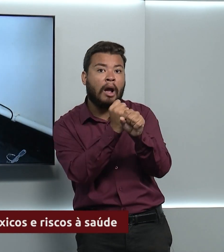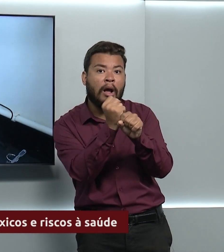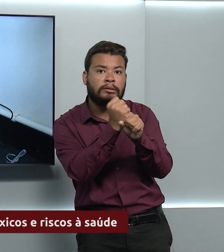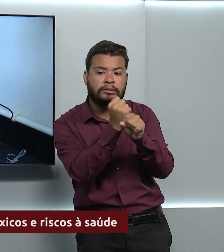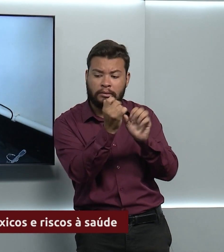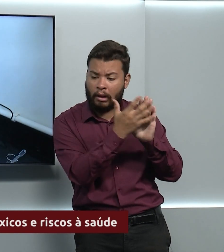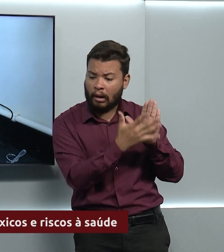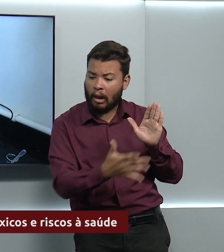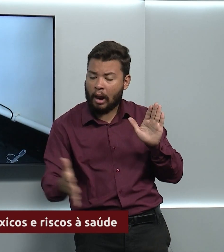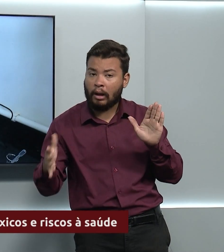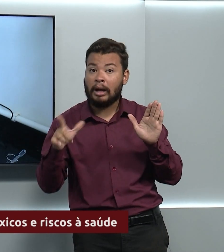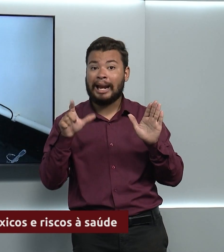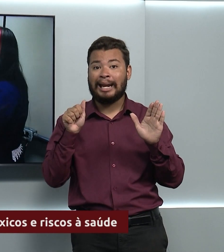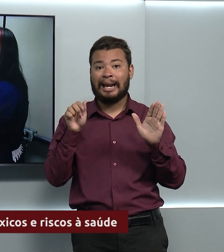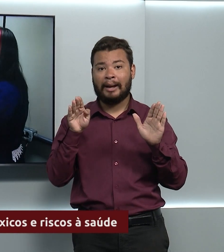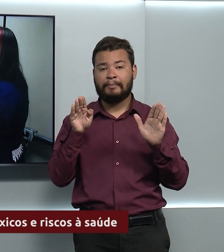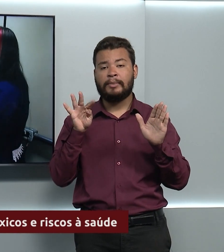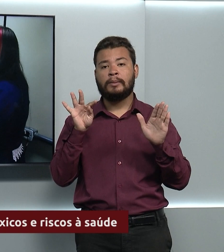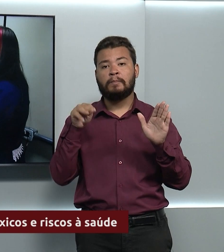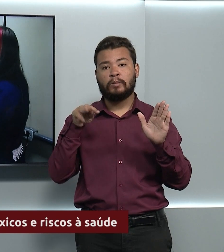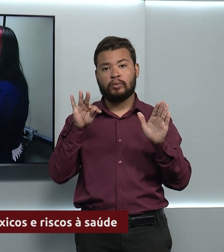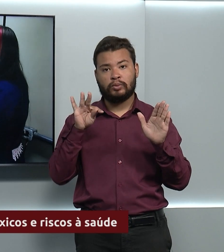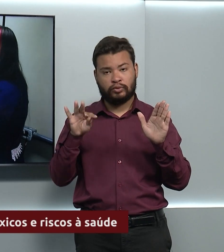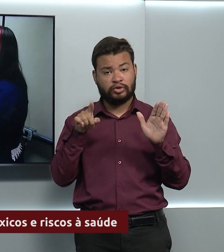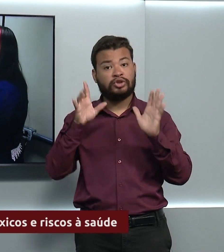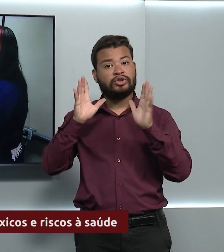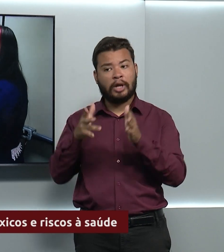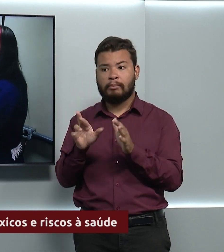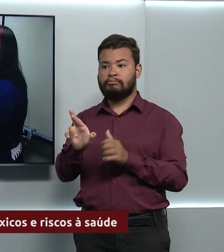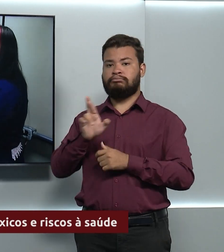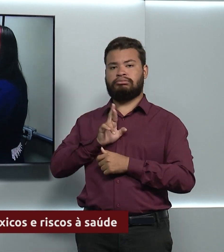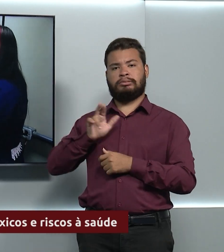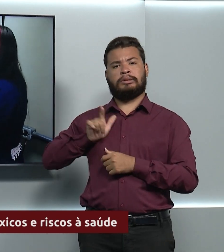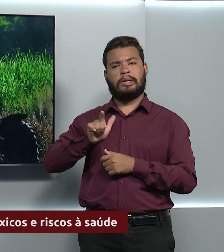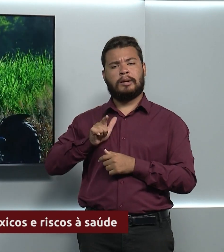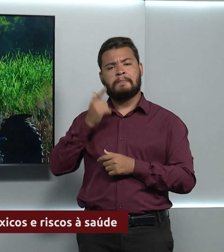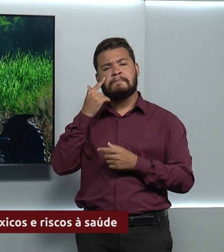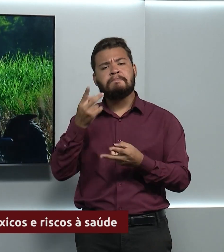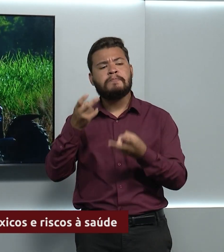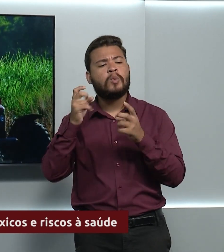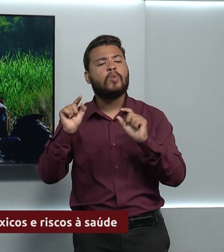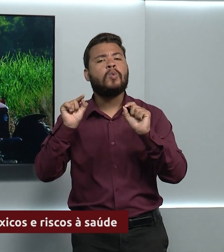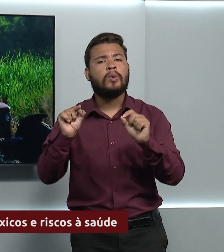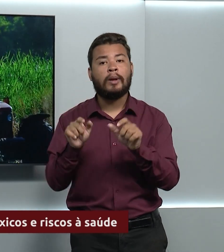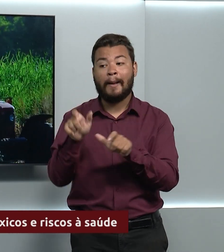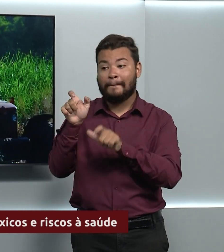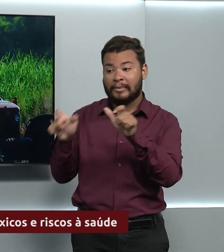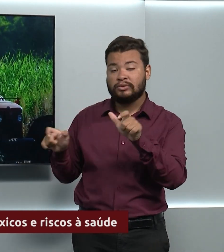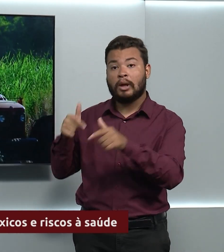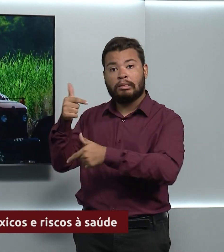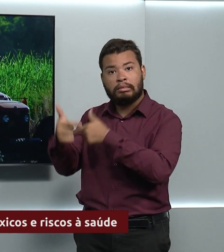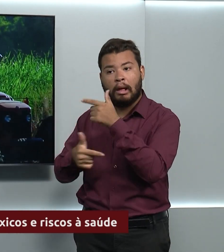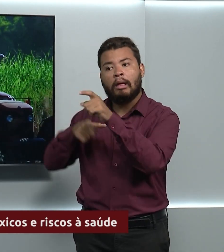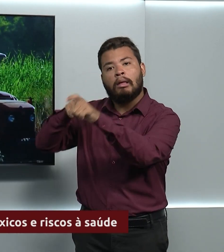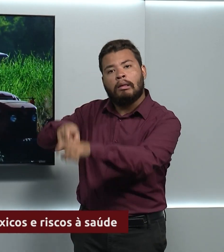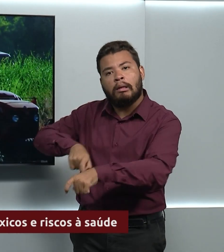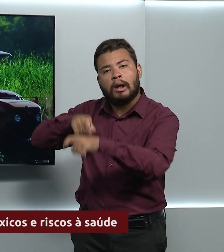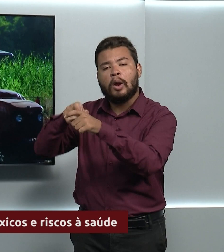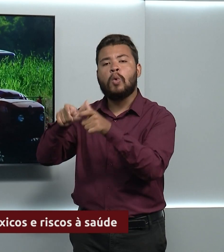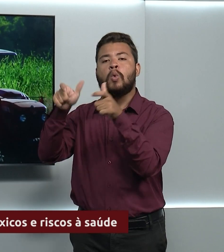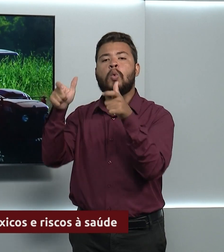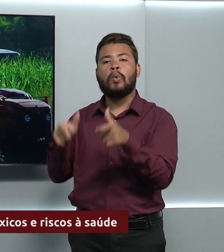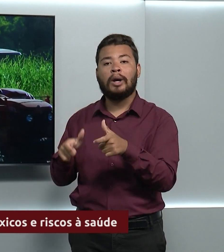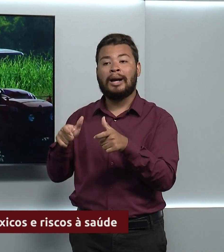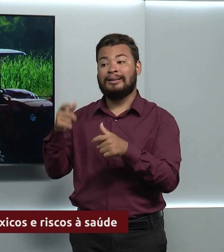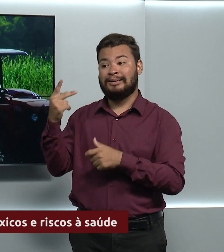obteve alguns resultados. Um deles é que foi possível observar que trabalhadores rurais do Sudeste e